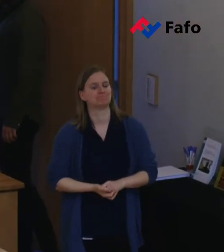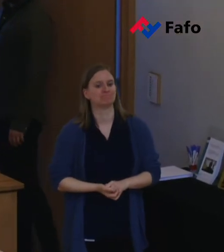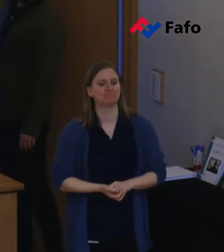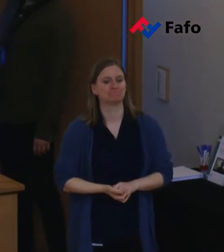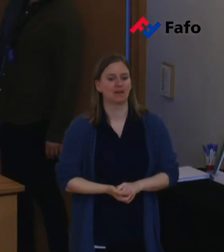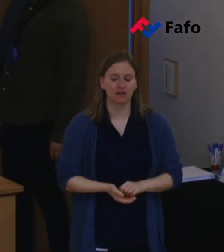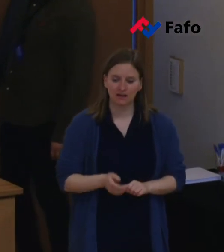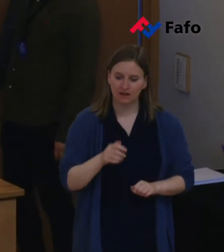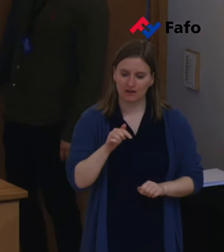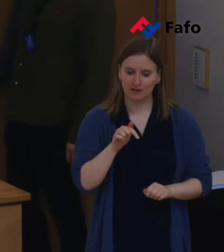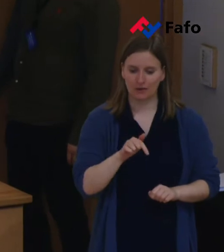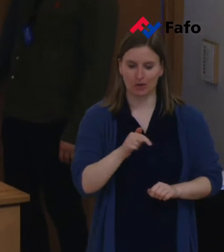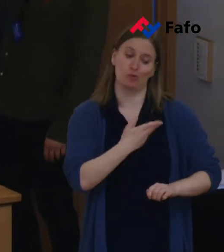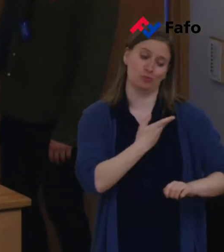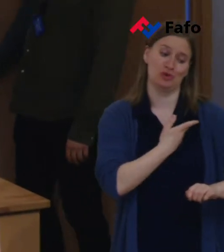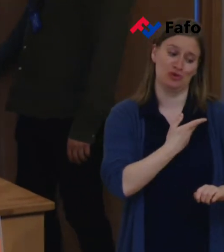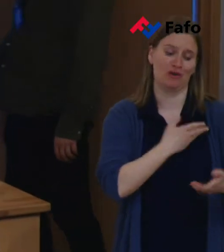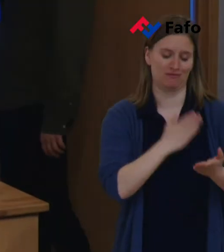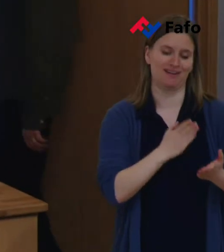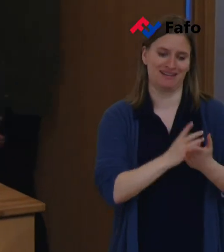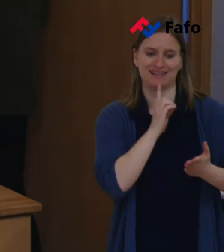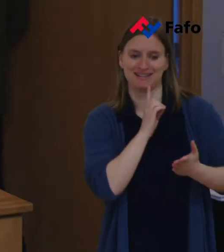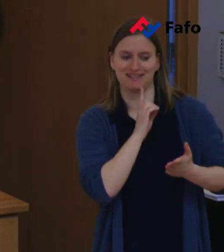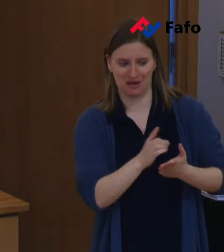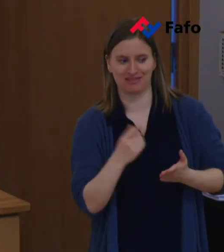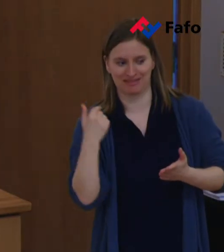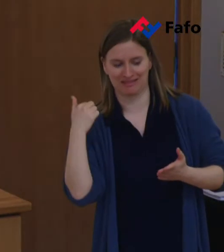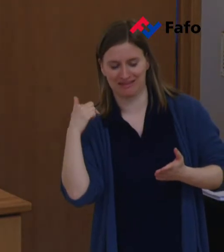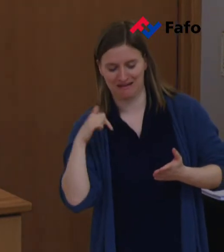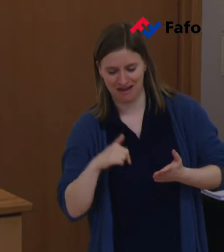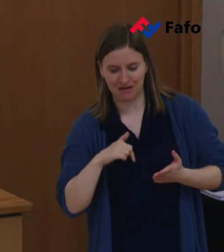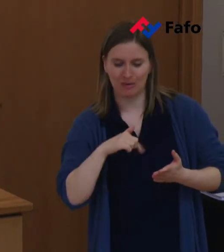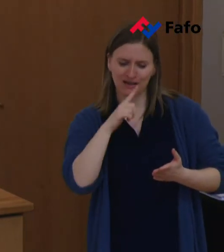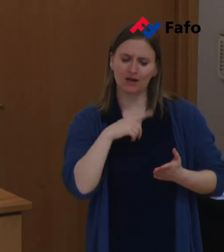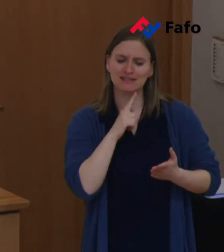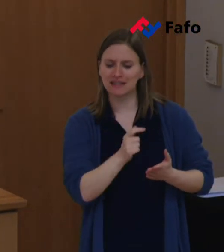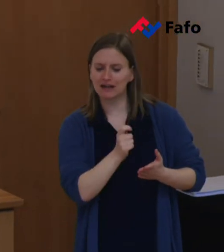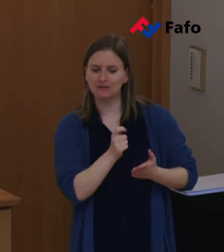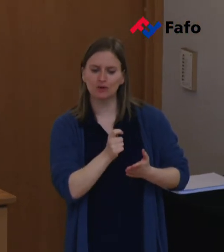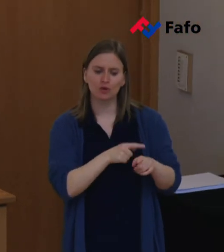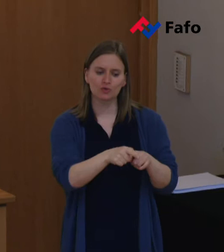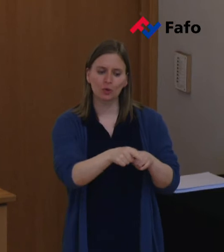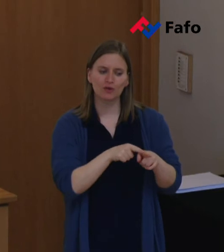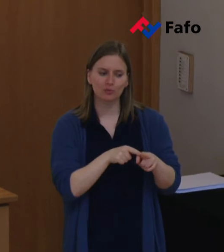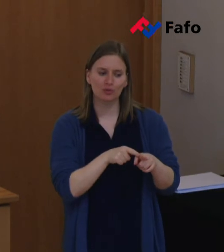Nå er jo veldig mye sagt her, men jeg kan jo si litt i